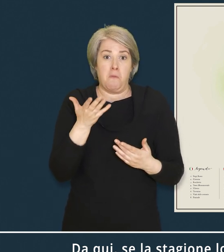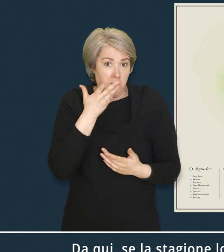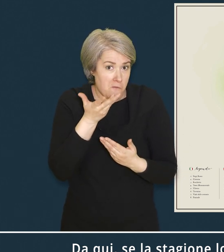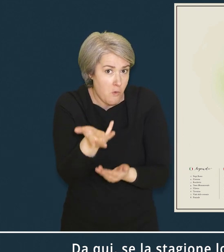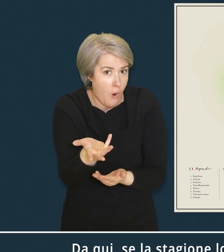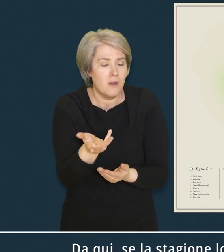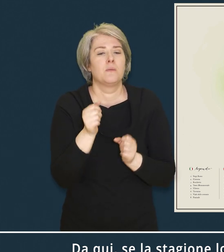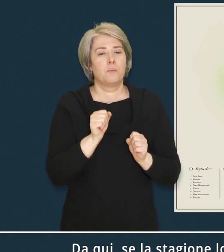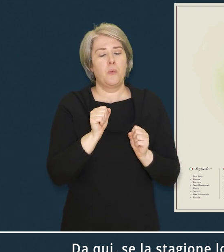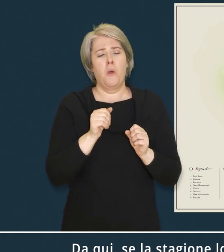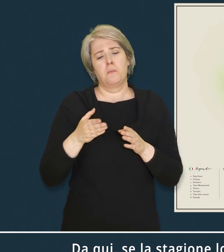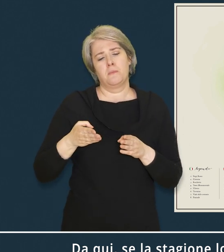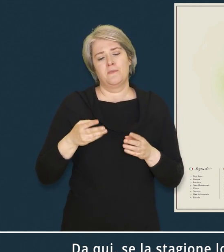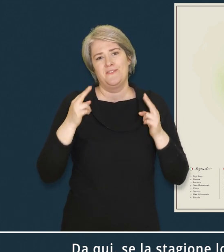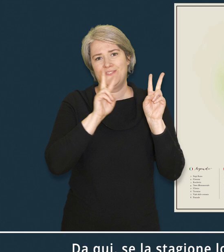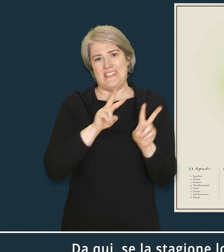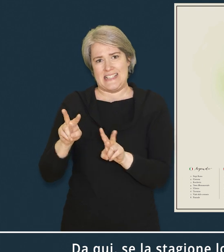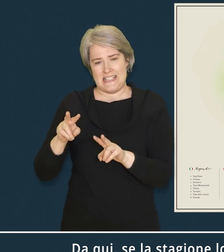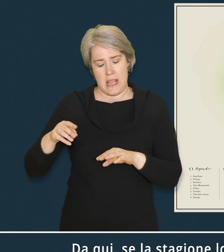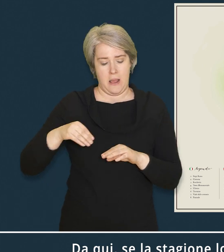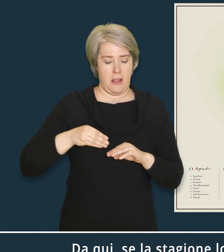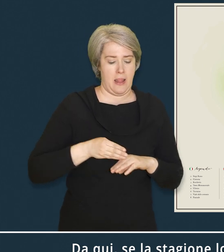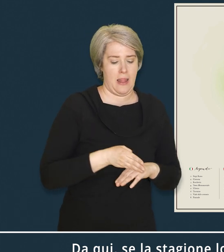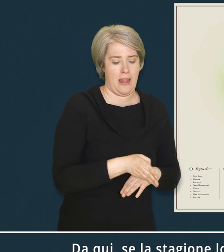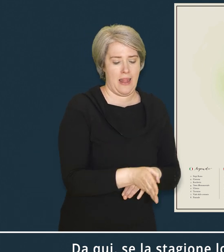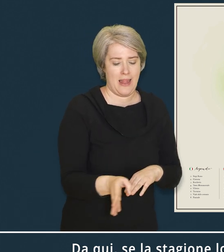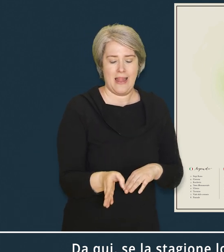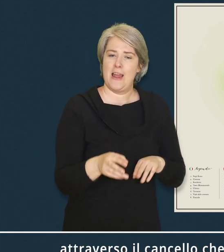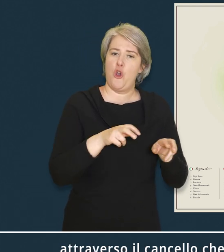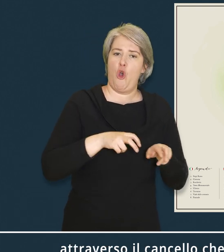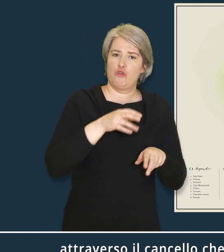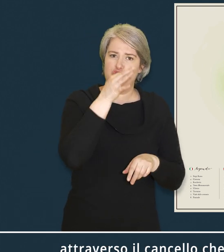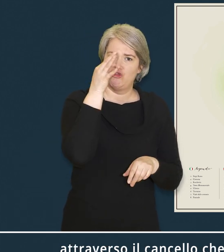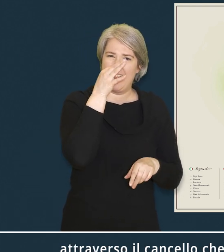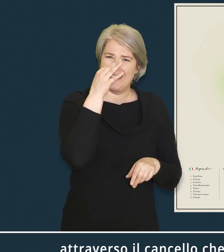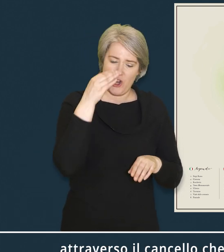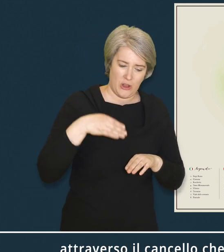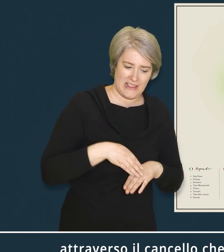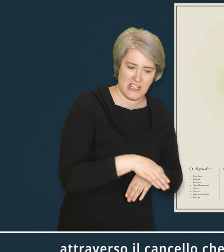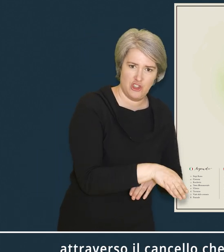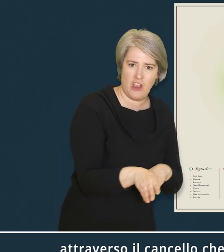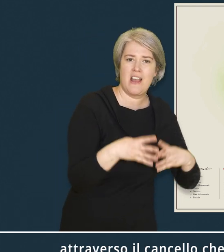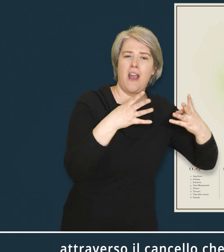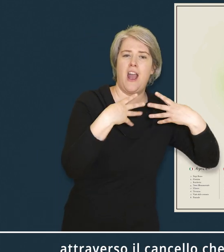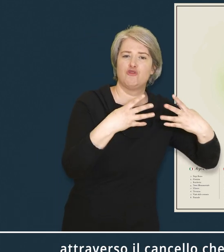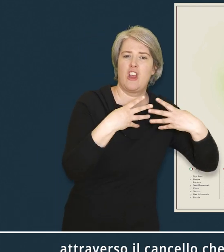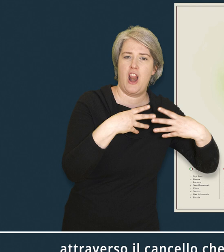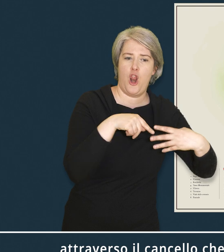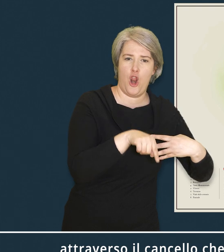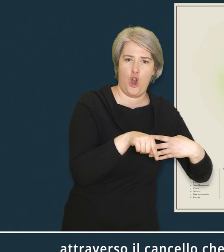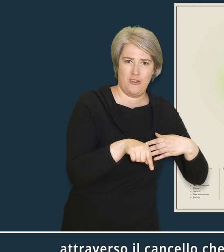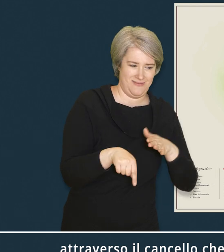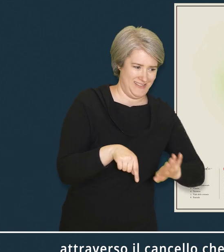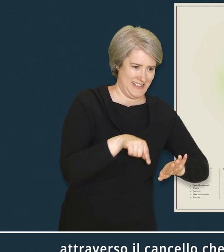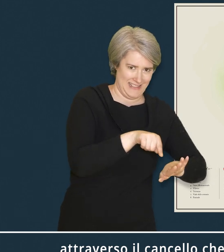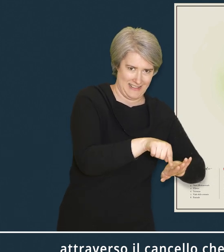desideri, puoi proseguire la visita scendendo nell'orto giardino attraverso il cancello che trovi a fondo della